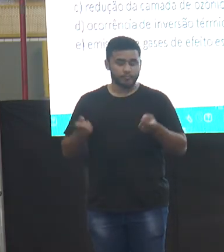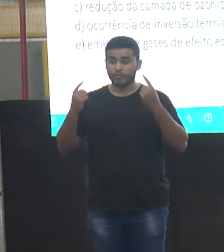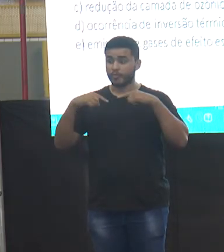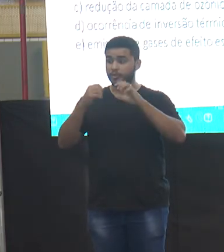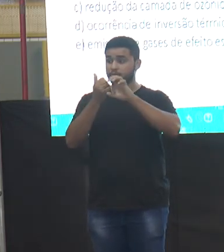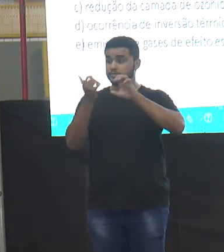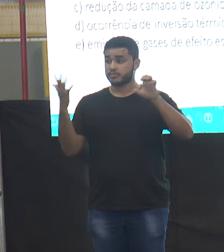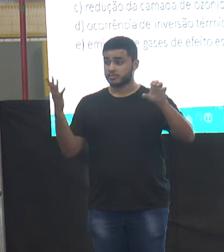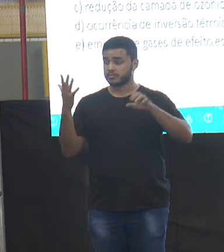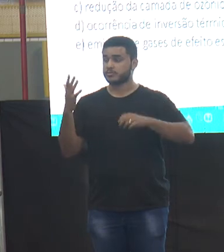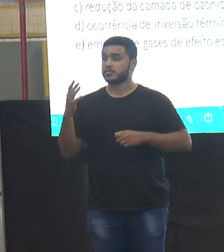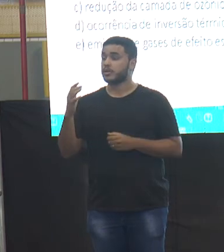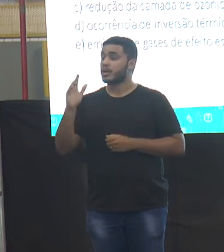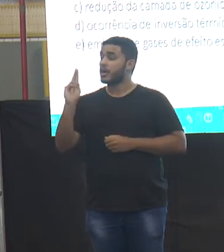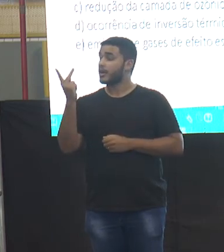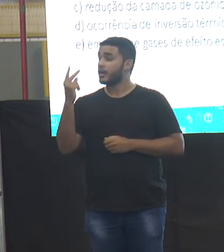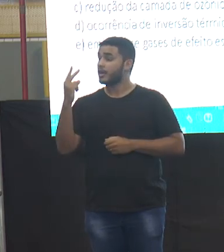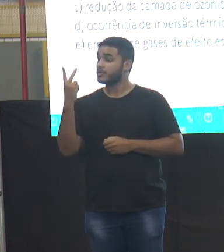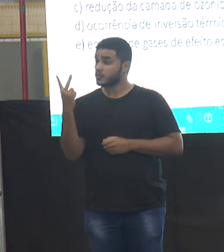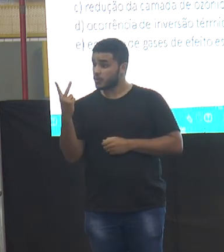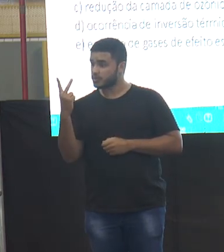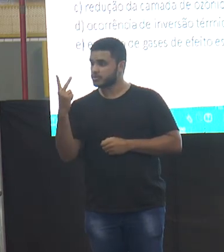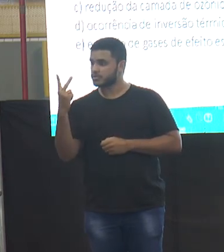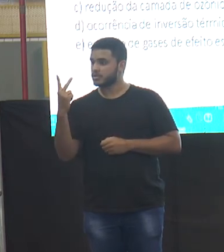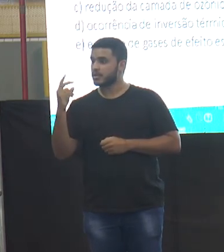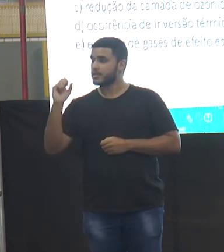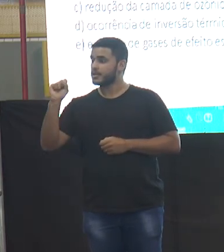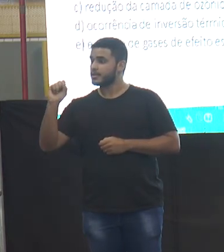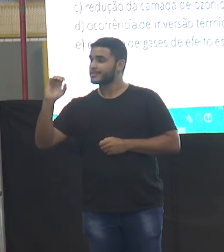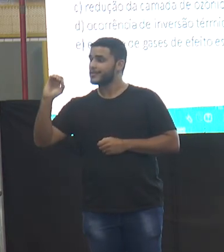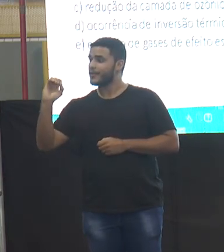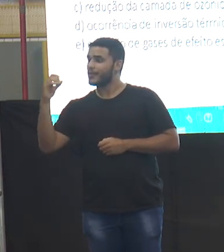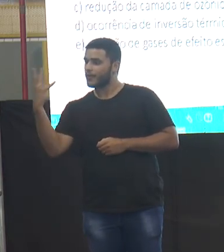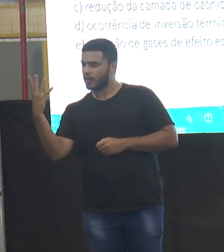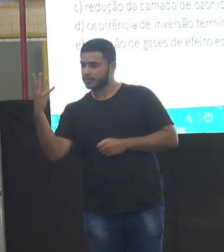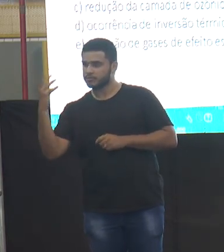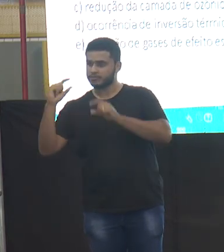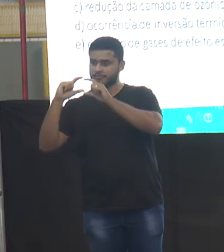produz o H2SO4. Cara,